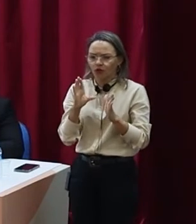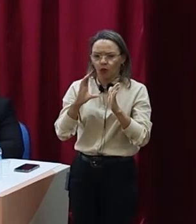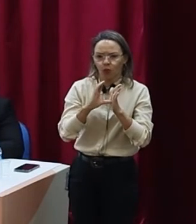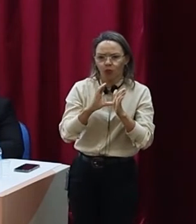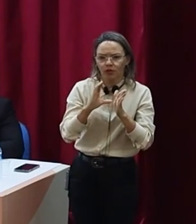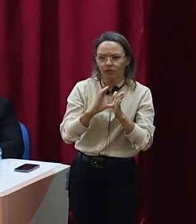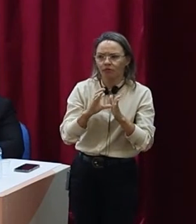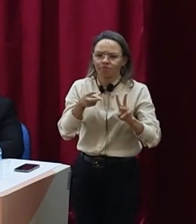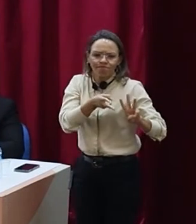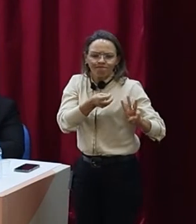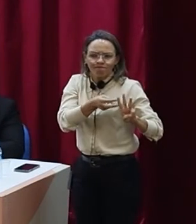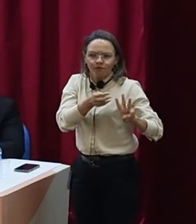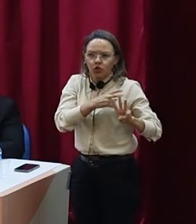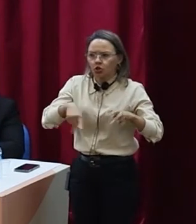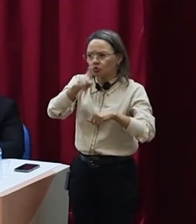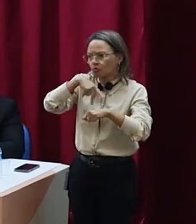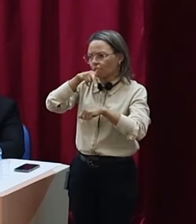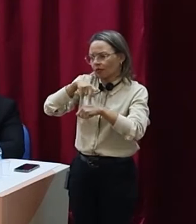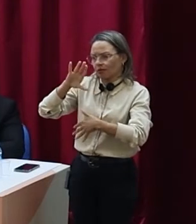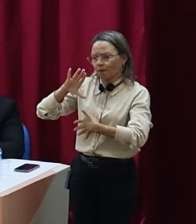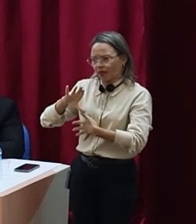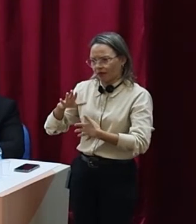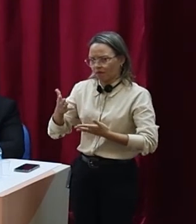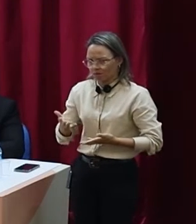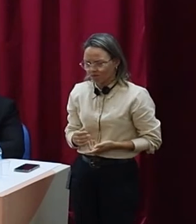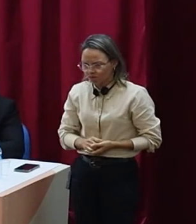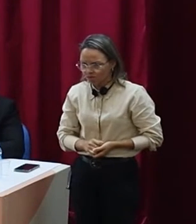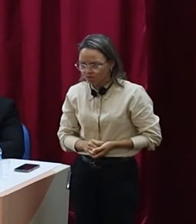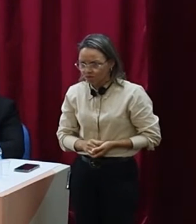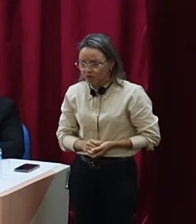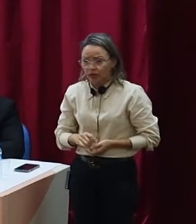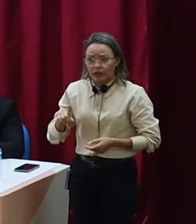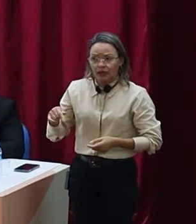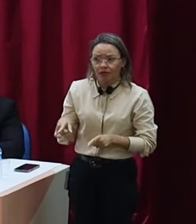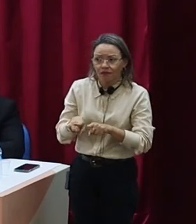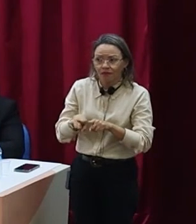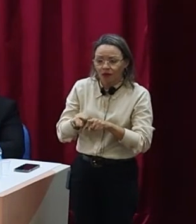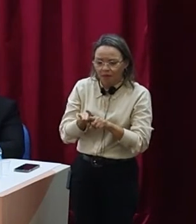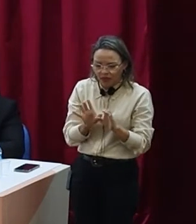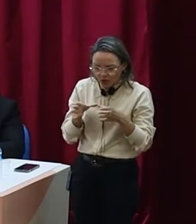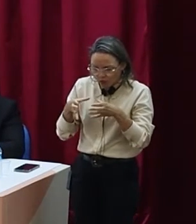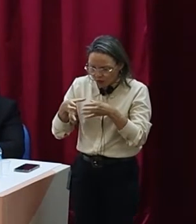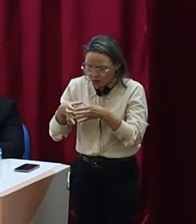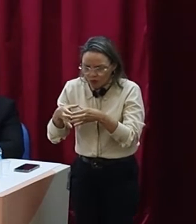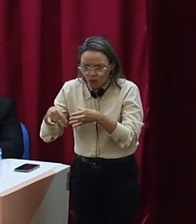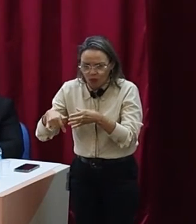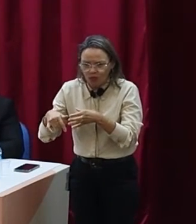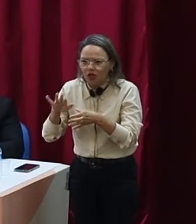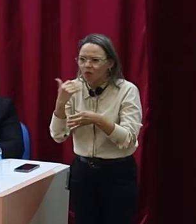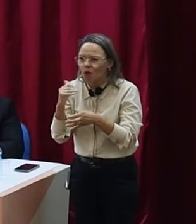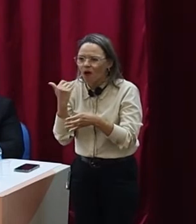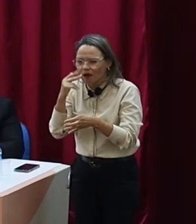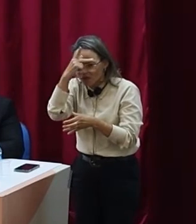indígenas dos países das Américas. E como grande parte dos